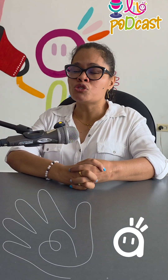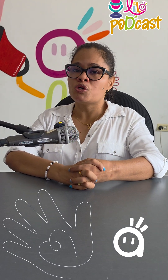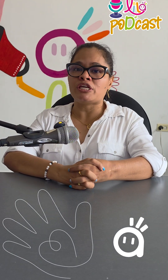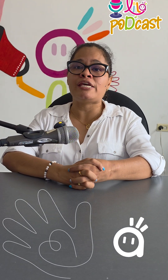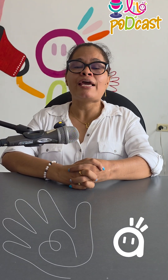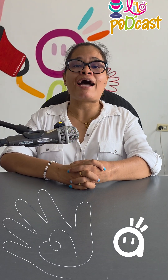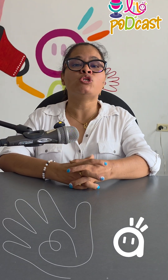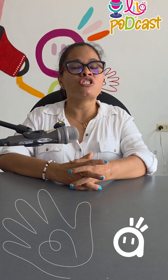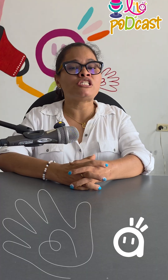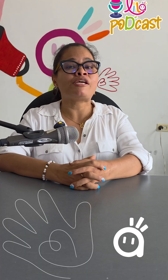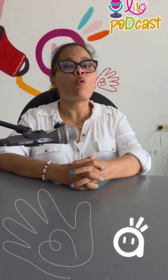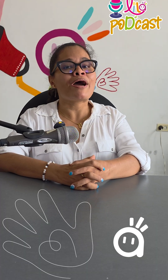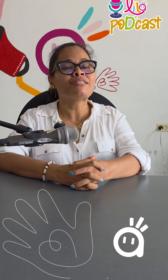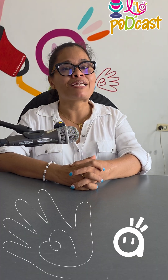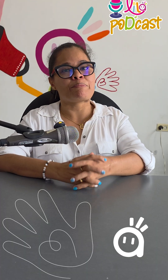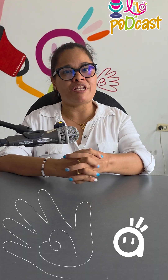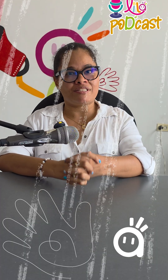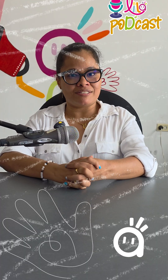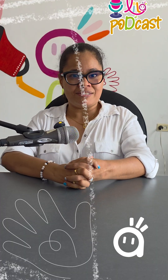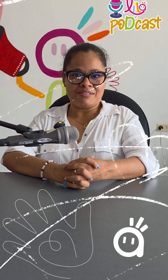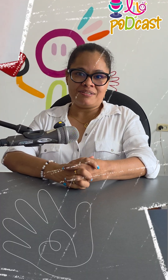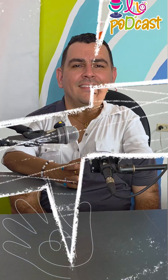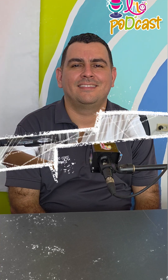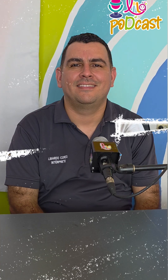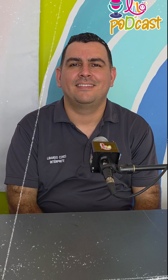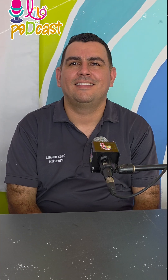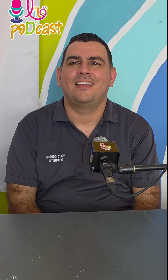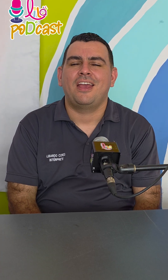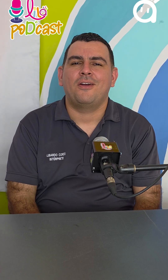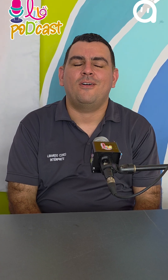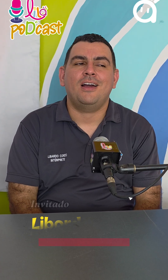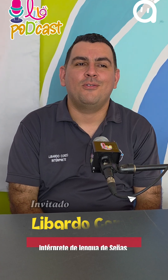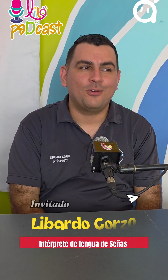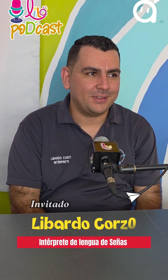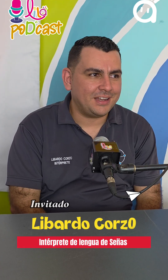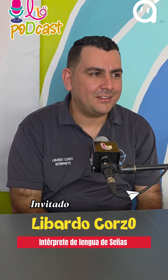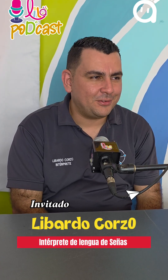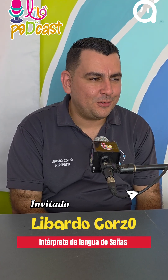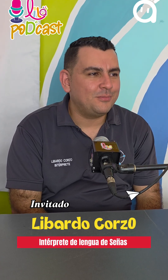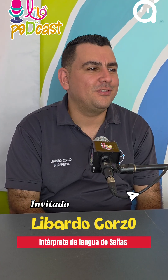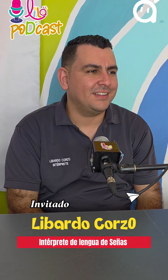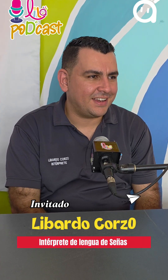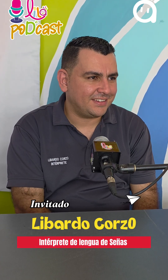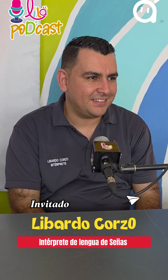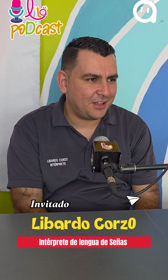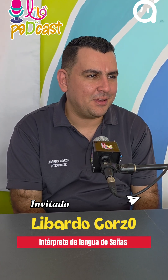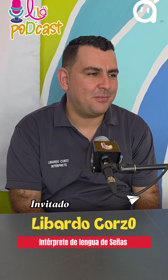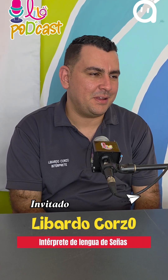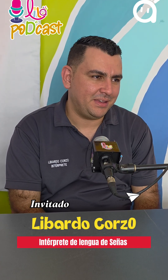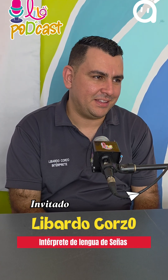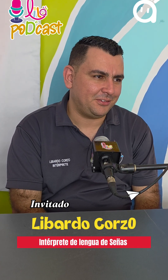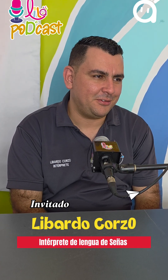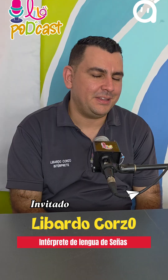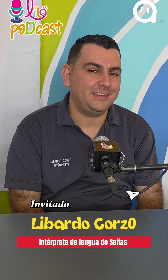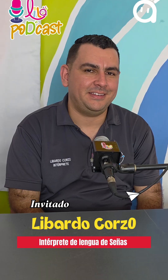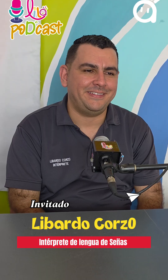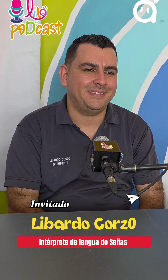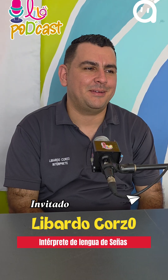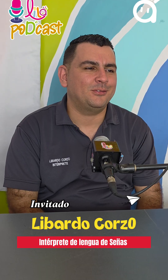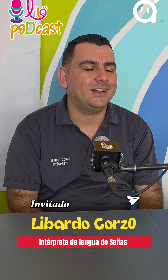Corzo y al docente Juan Ramírez. Hola, un cordial saludo. Muchas gracias, Claudia, por la invitación. Y sí, estamos